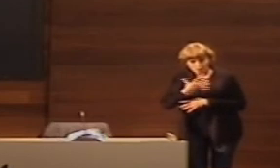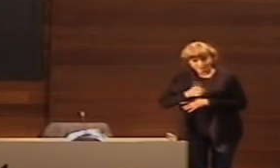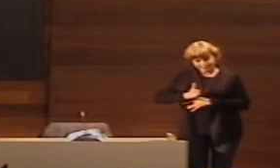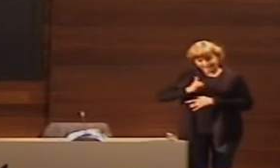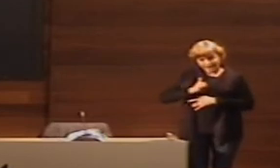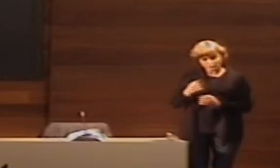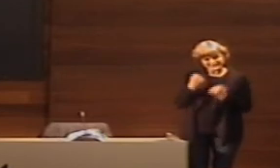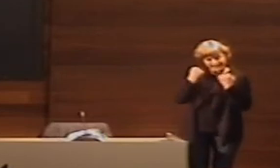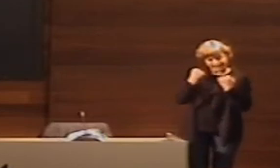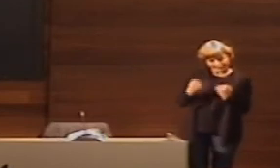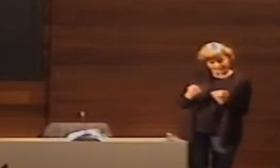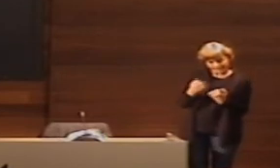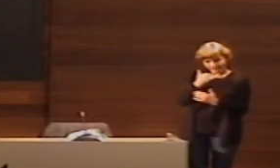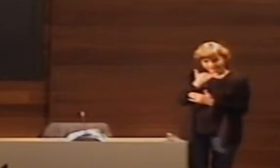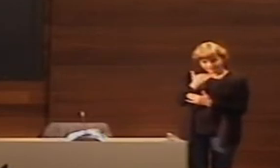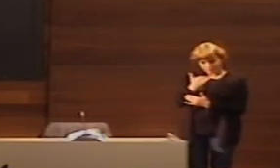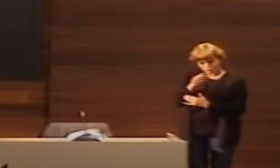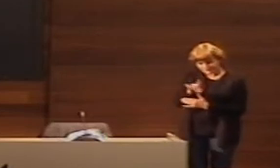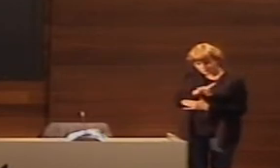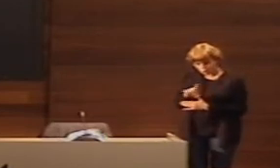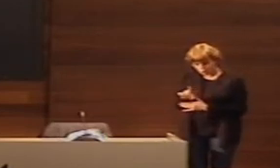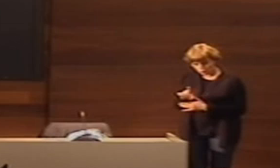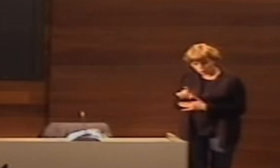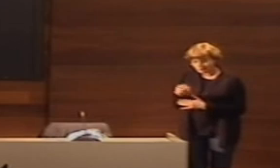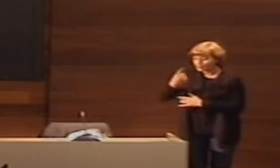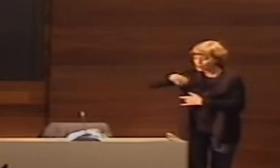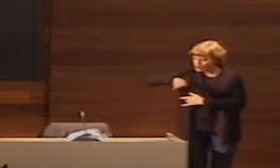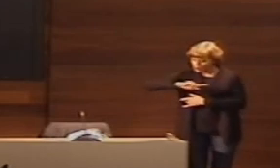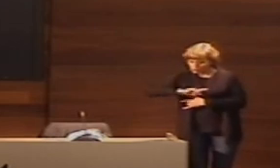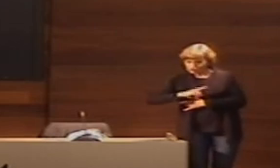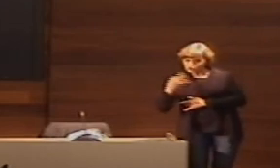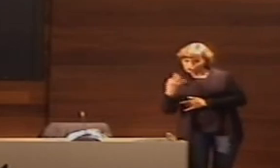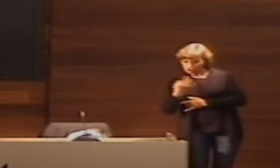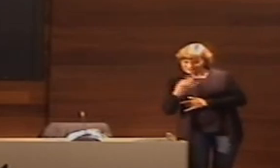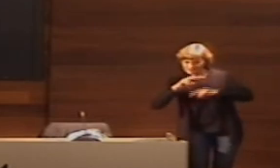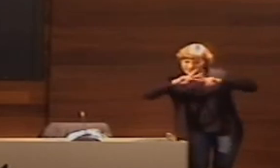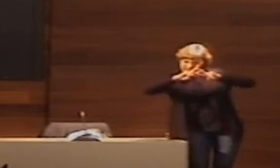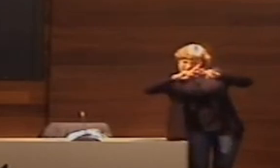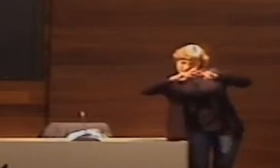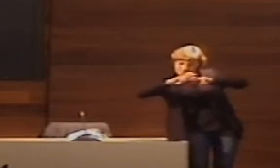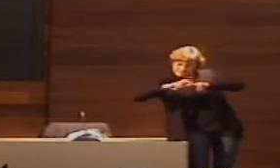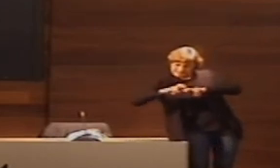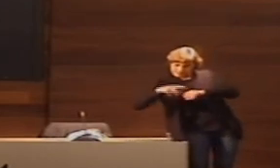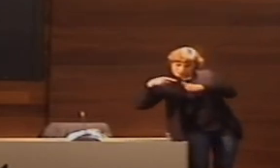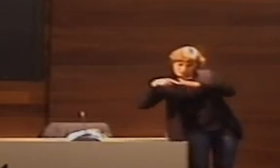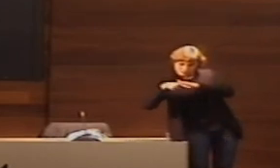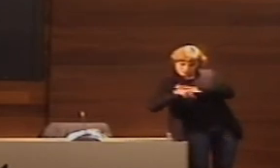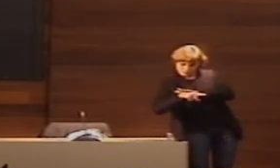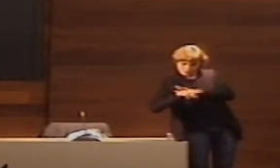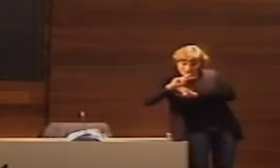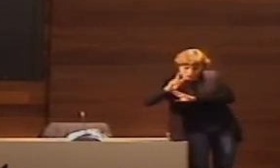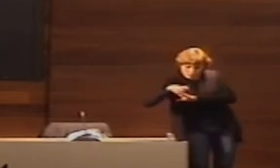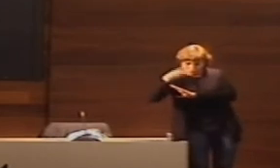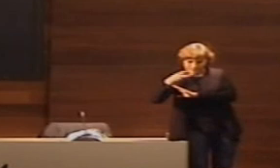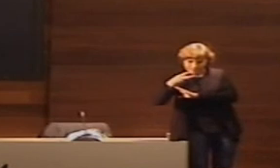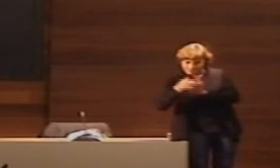o disposición final. Y yo creo que es un ámbito en el que debería haber más investigación y más soluciones más innovadoras